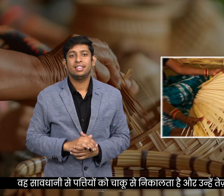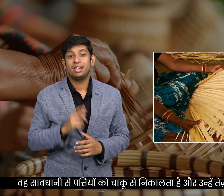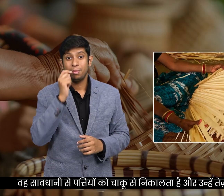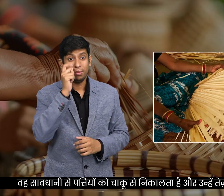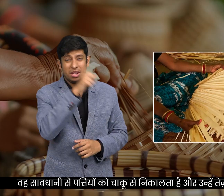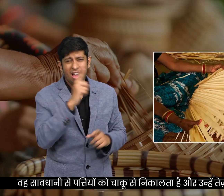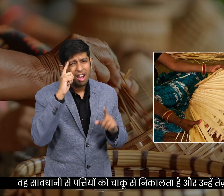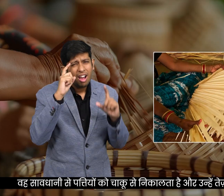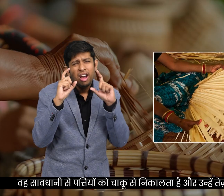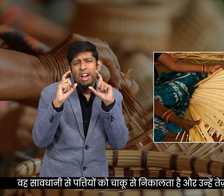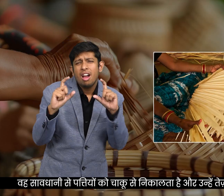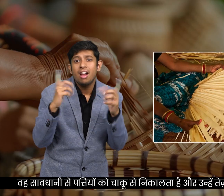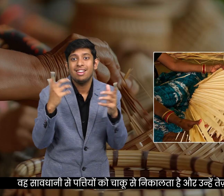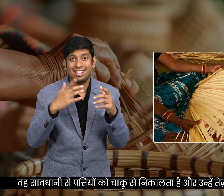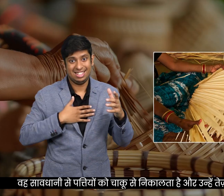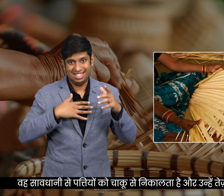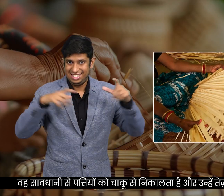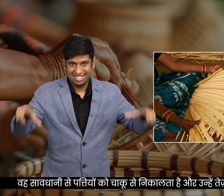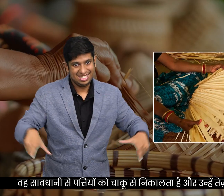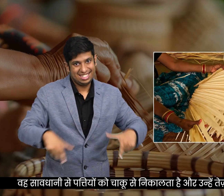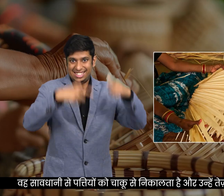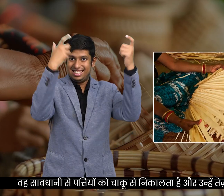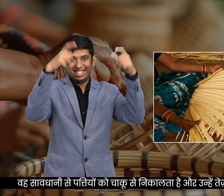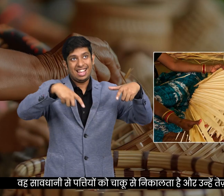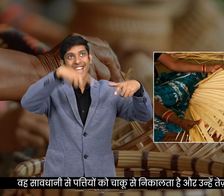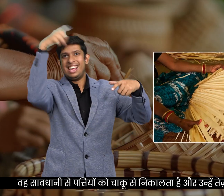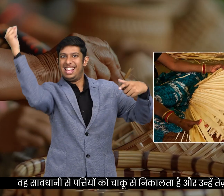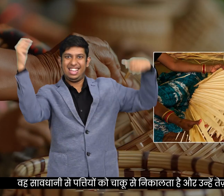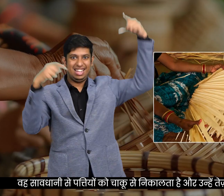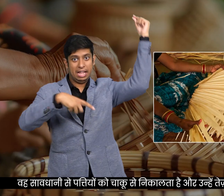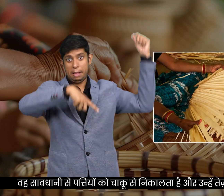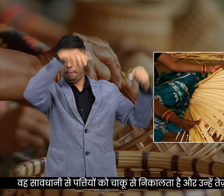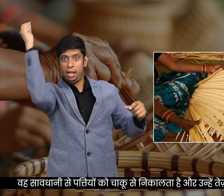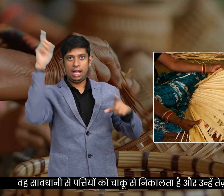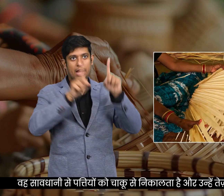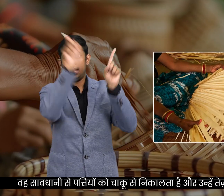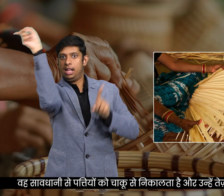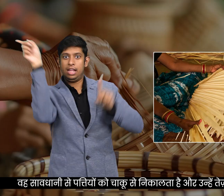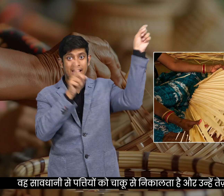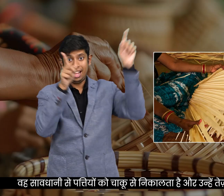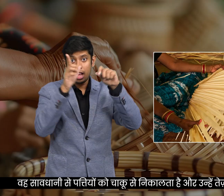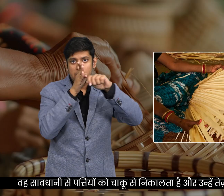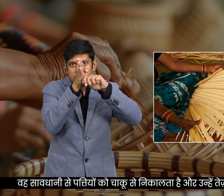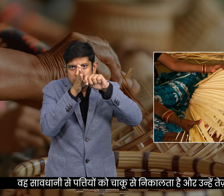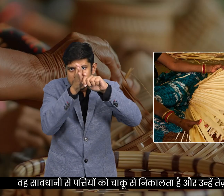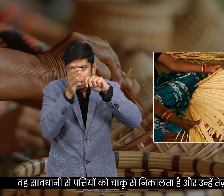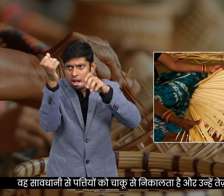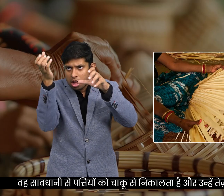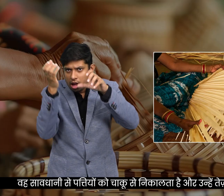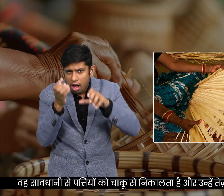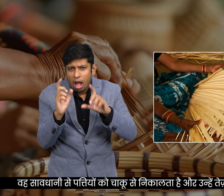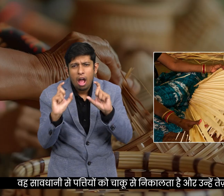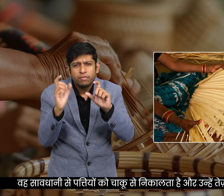वह सावधानी से पत्तियों को चाकू से निकालता है और उन्हें तेज धूप में सुखा देता